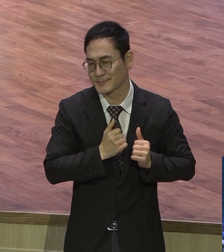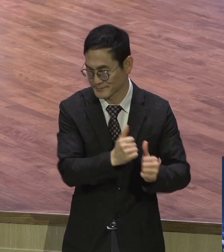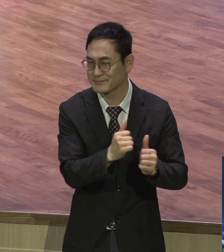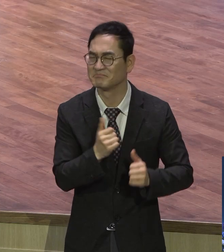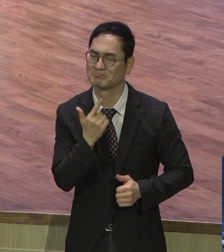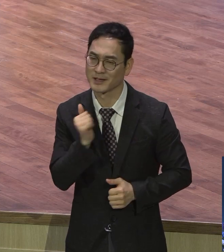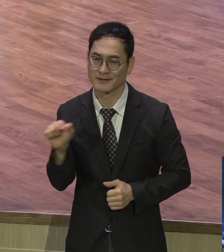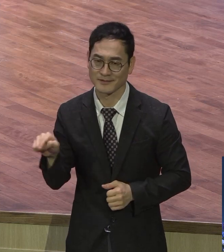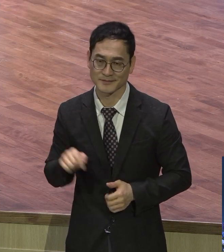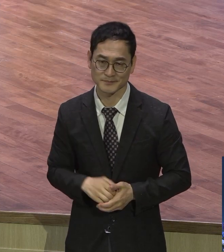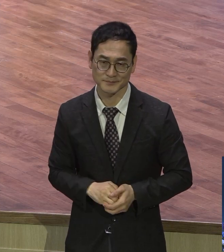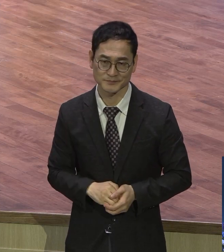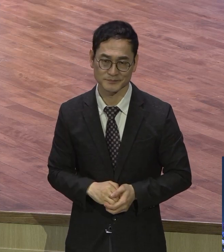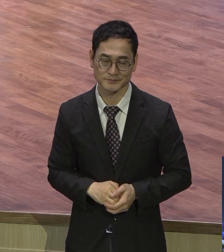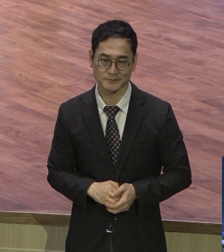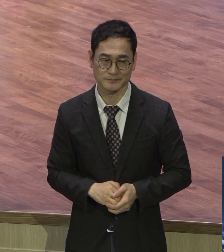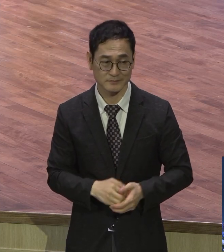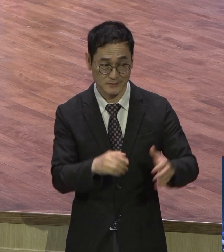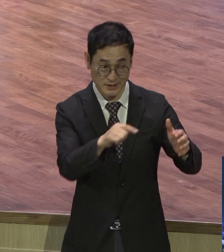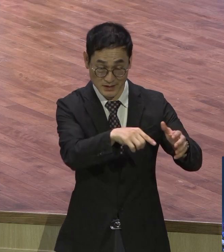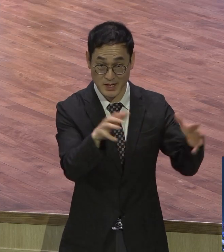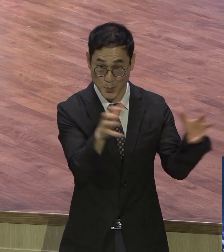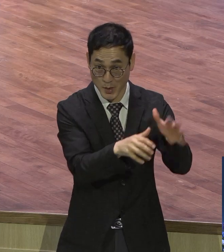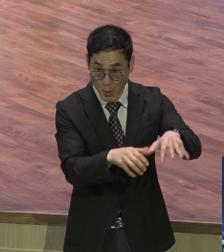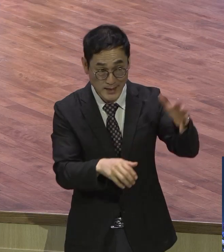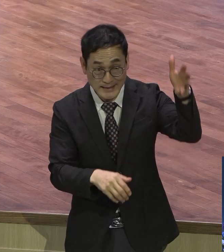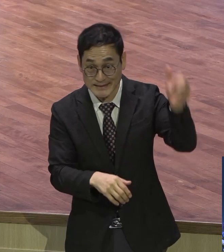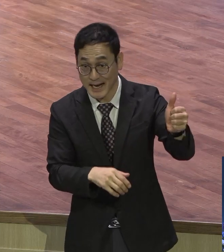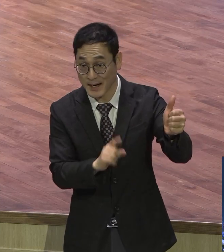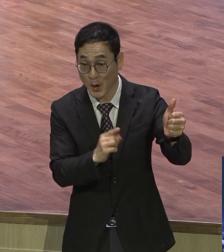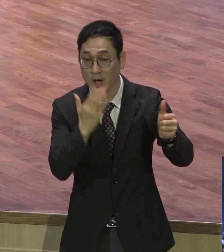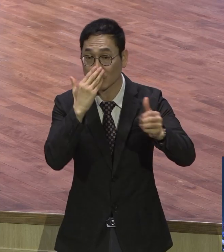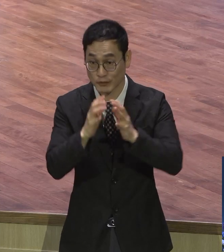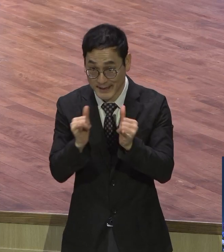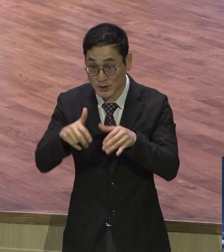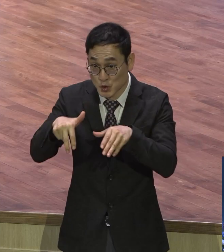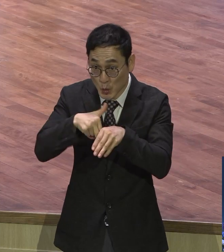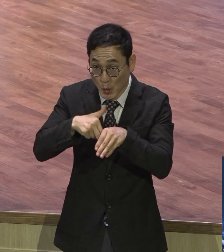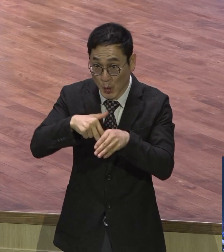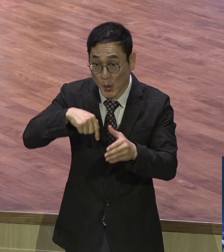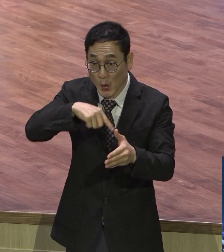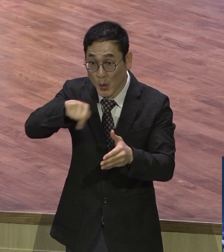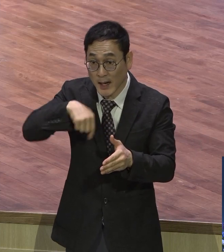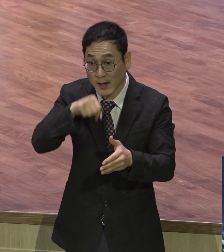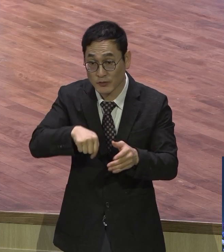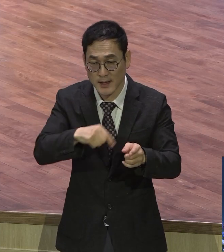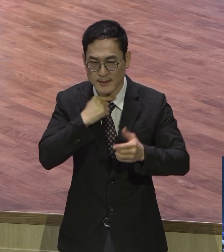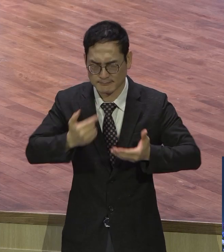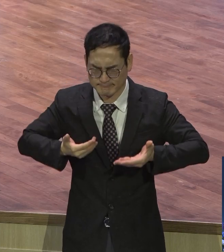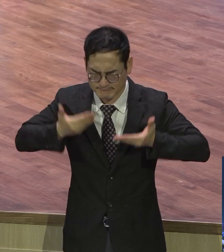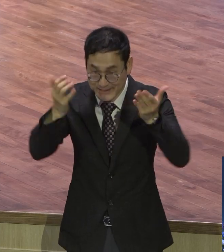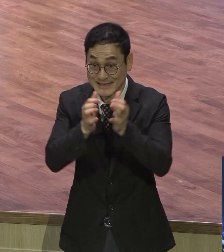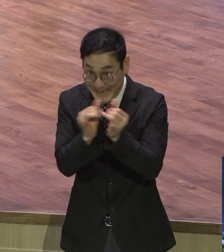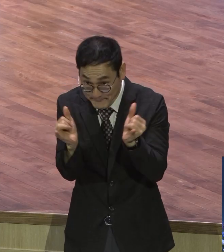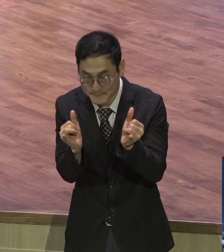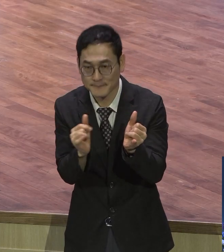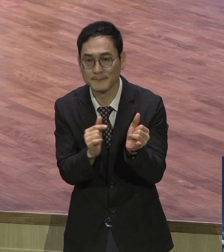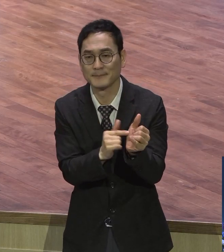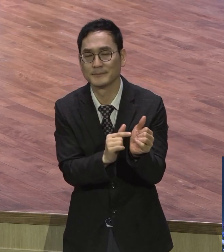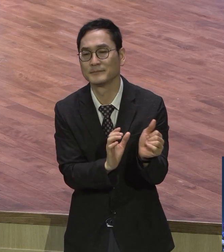특별히 회당장 그러면 유대교에서 철저하게 흥은신된 사람이